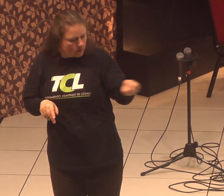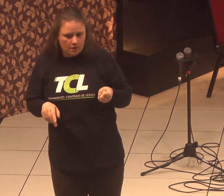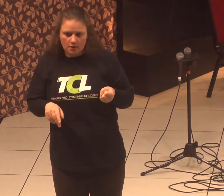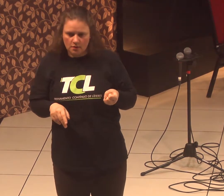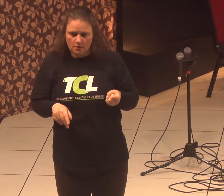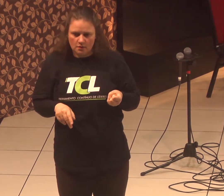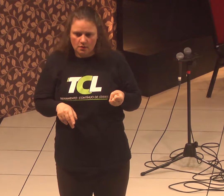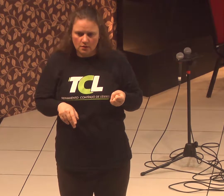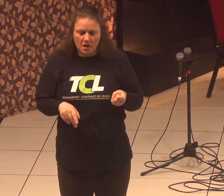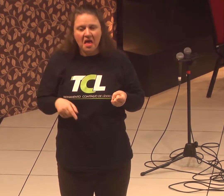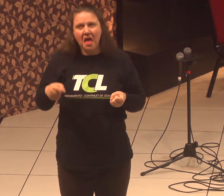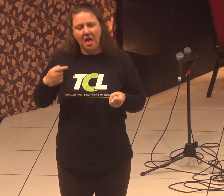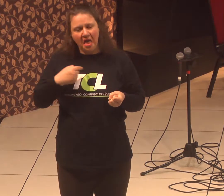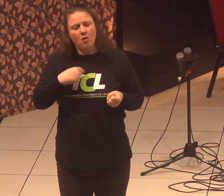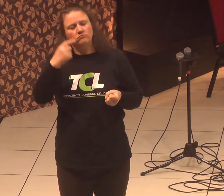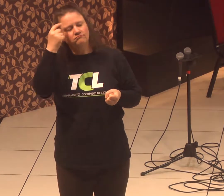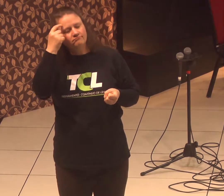continuar lá, ia perder a cura.